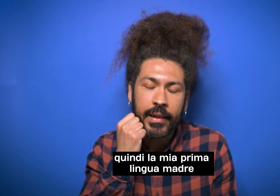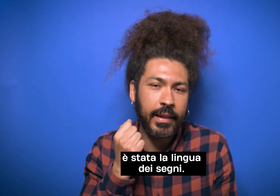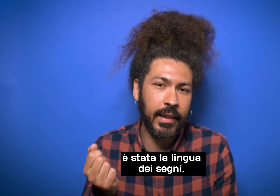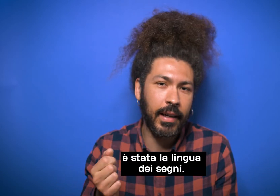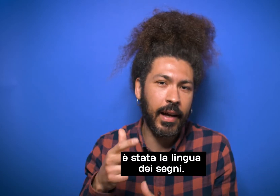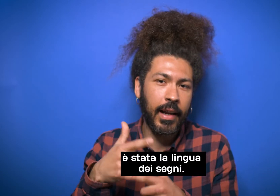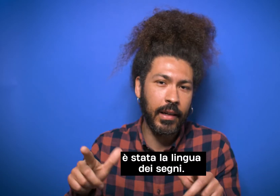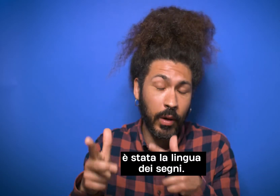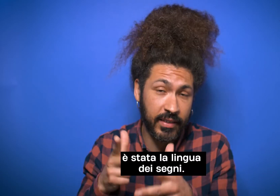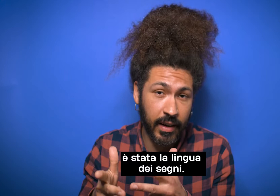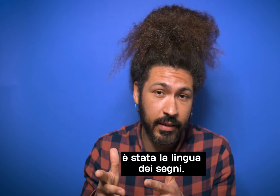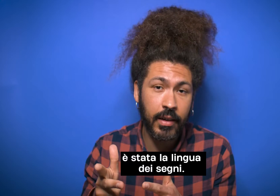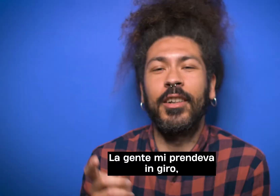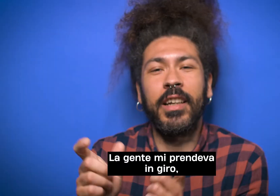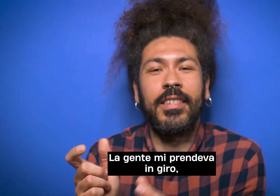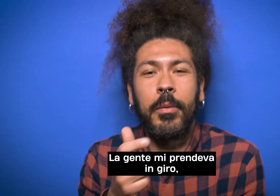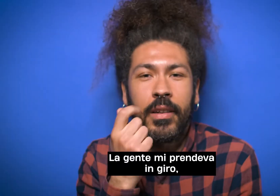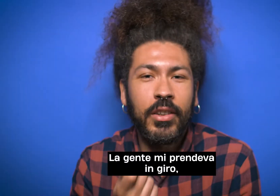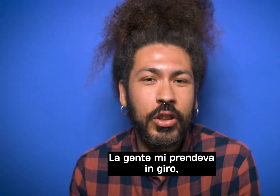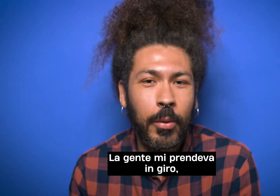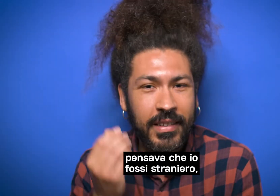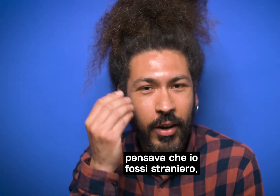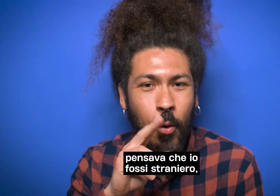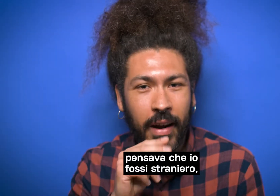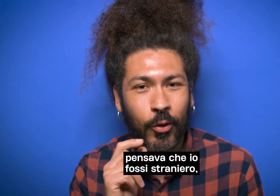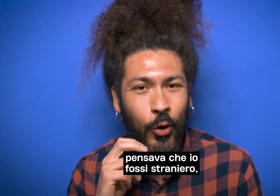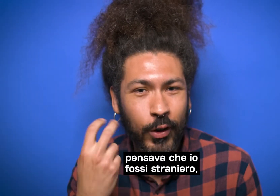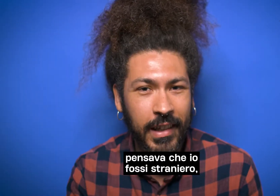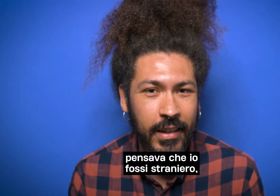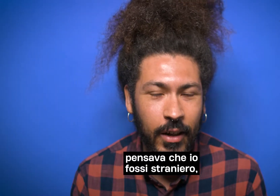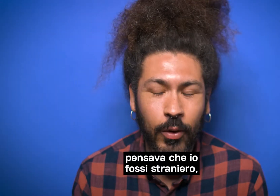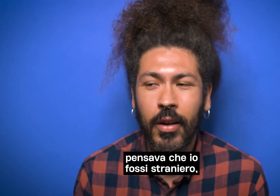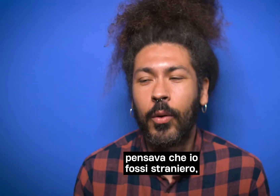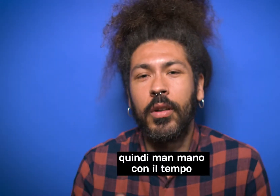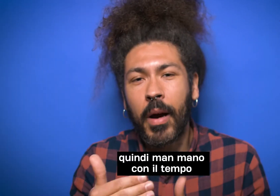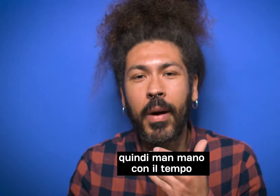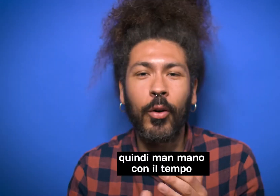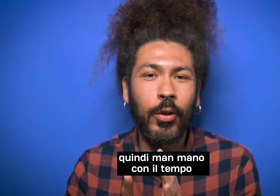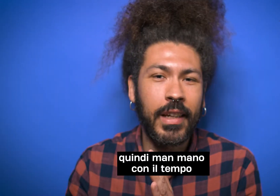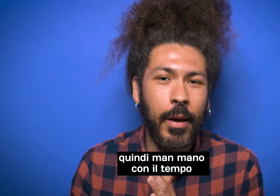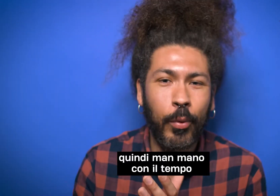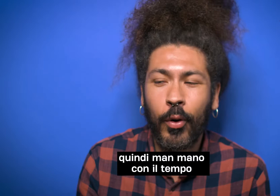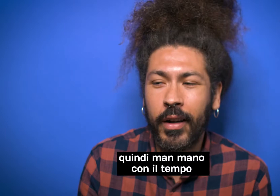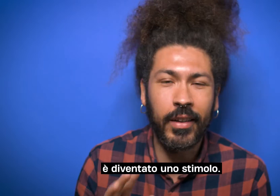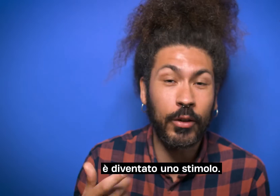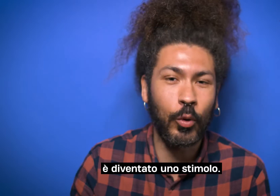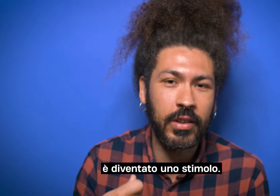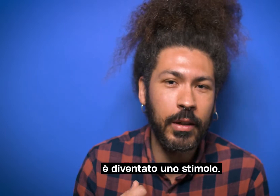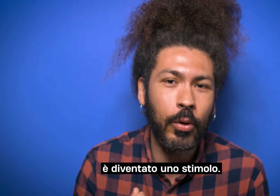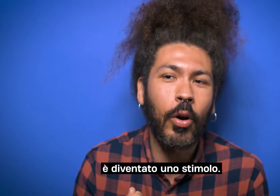è stata la lingua dei segni. La gente mi prendeva in giro, pensava che io parlavo straniero. Quindi man mano, col tempo, è diventato uno stimolo